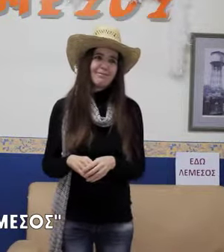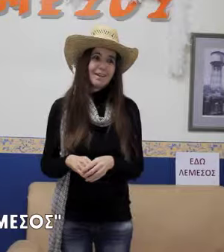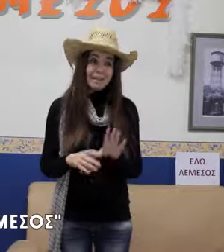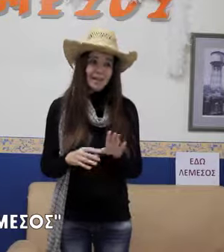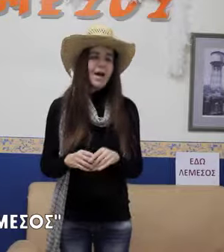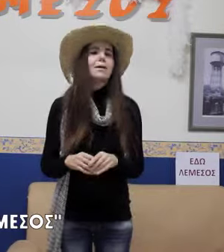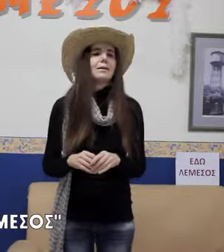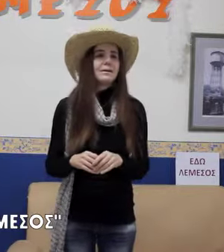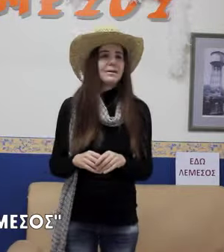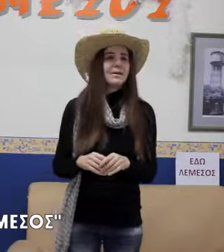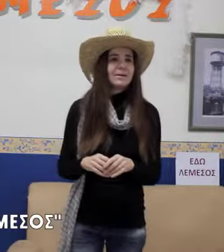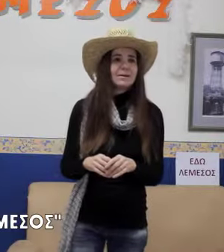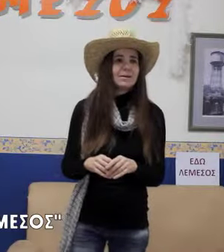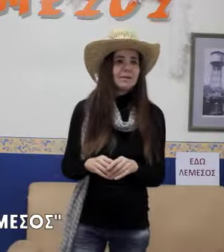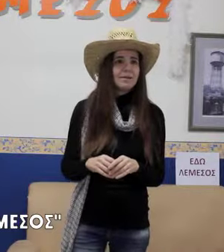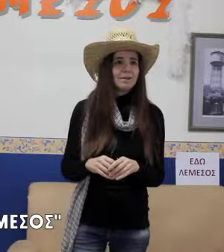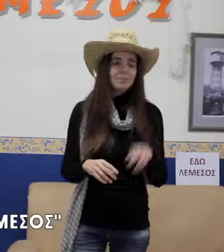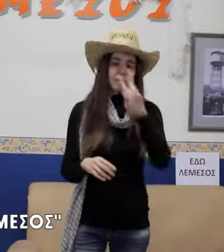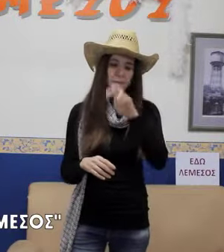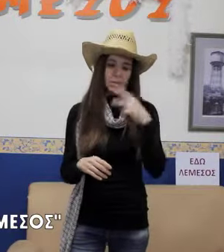Κυριακή, 23 Φεβρουαρίου,